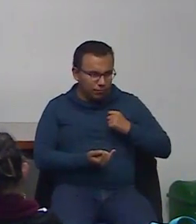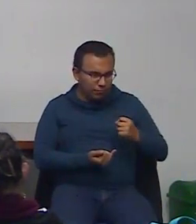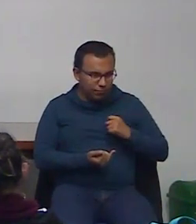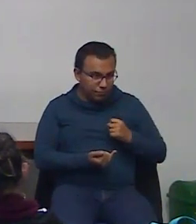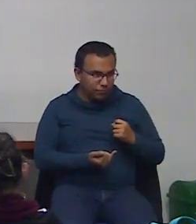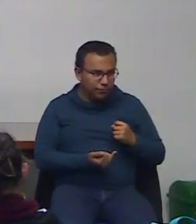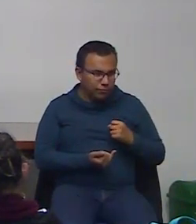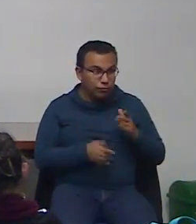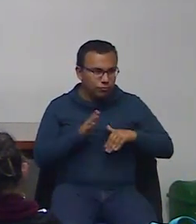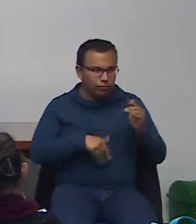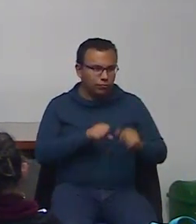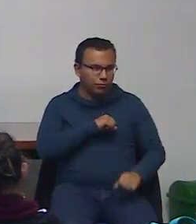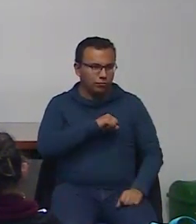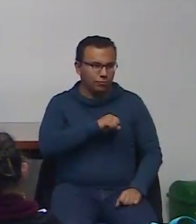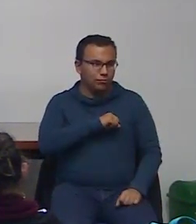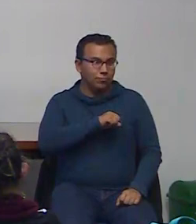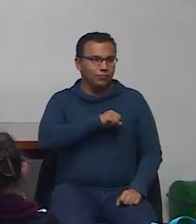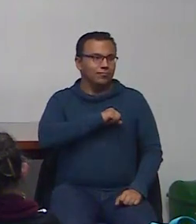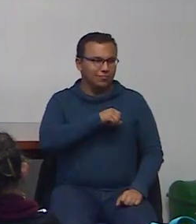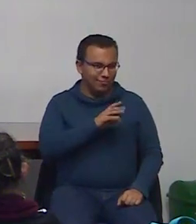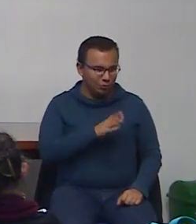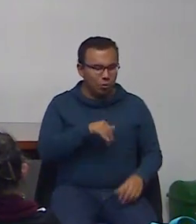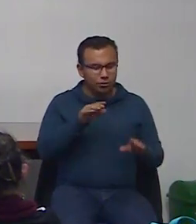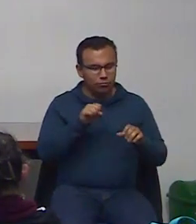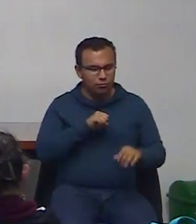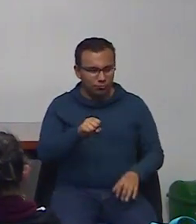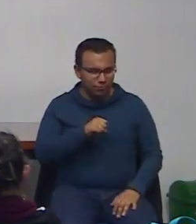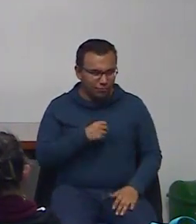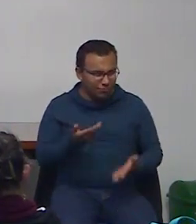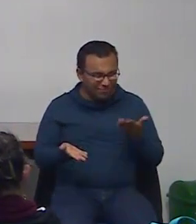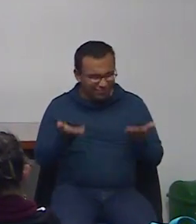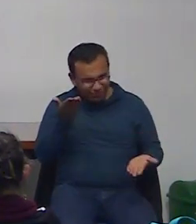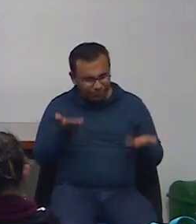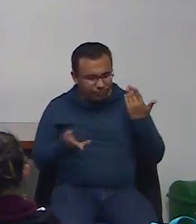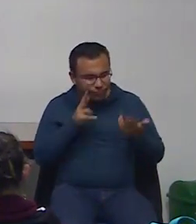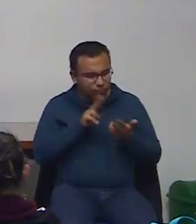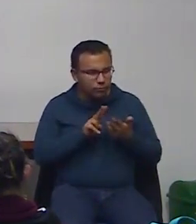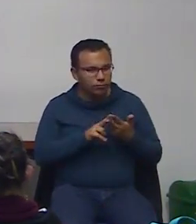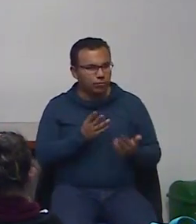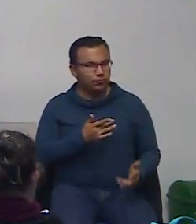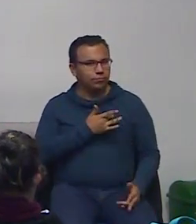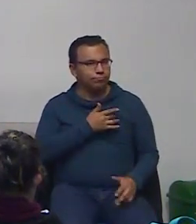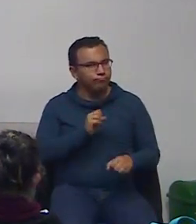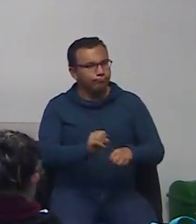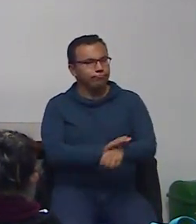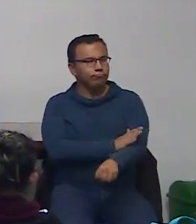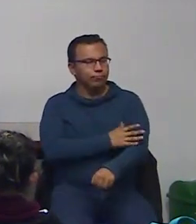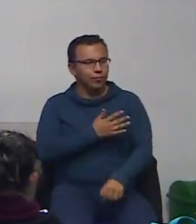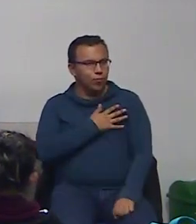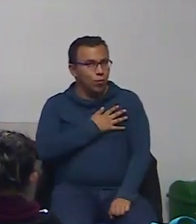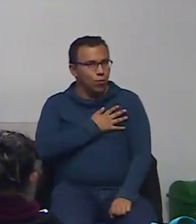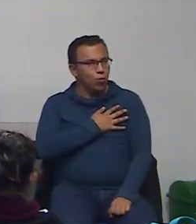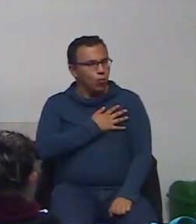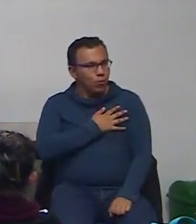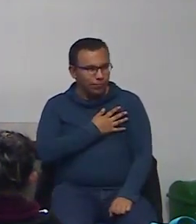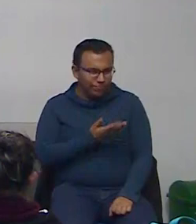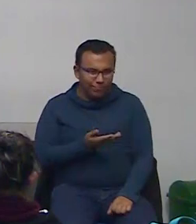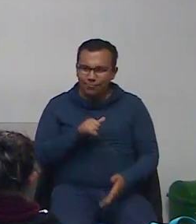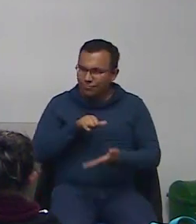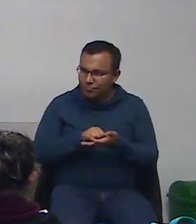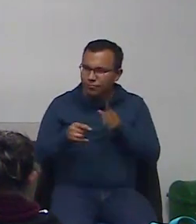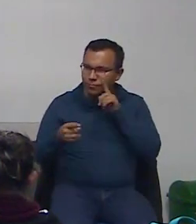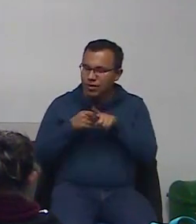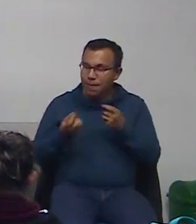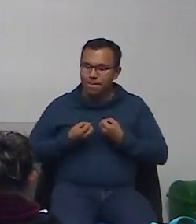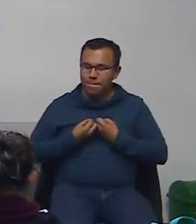latiendo ahorita vamos a hacer un ejercicio importante de esto para para para sentirnos a nosotros mismos un poquitico Entonces esto qué quiere decir